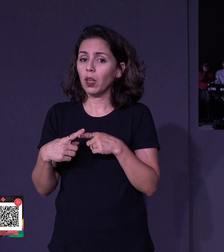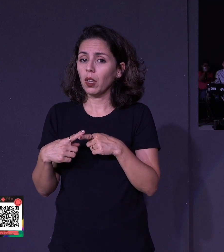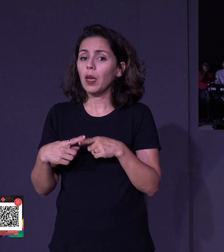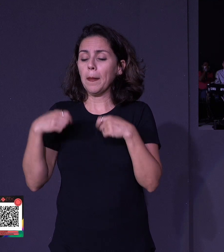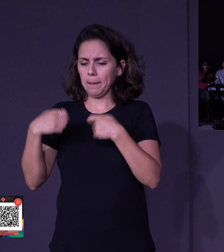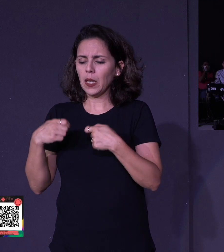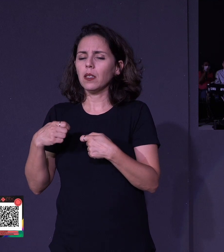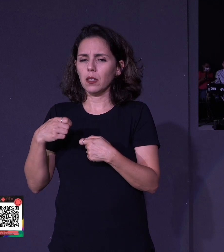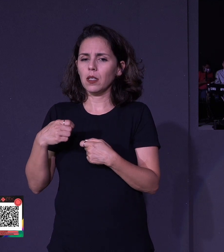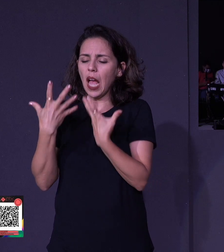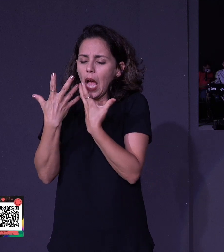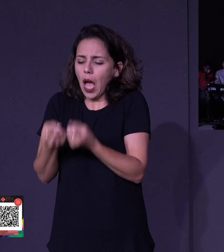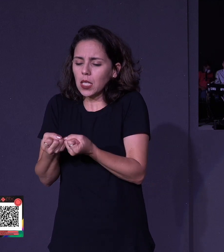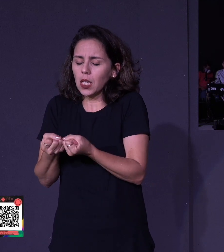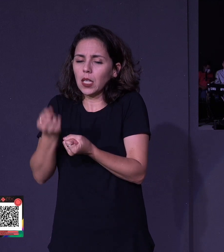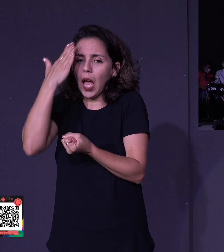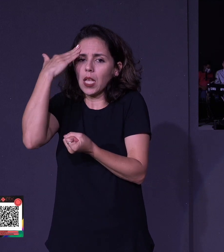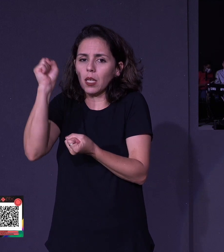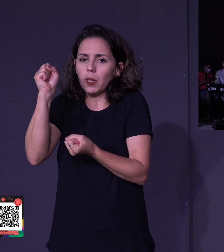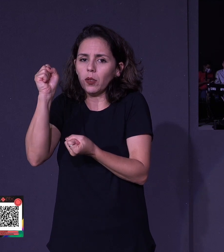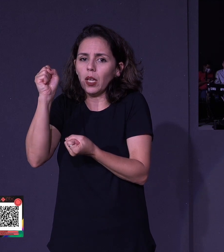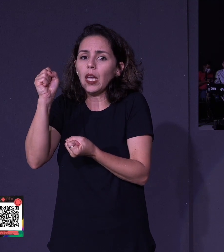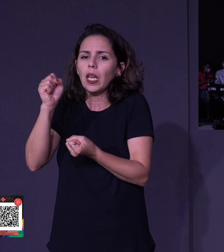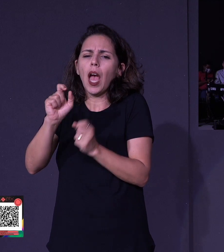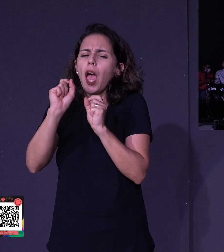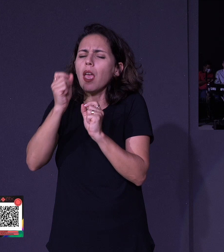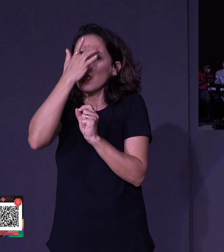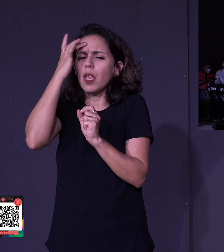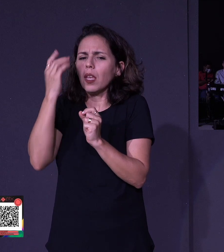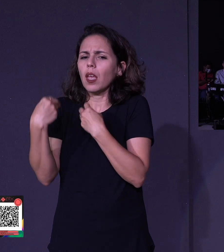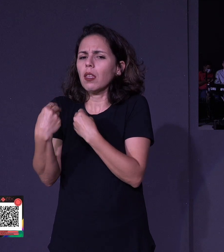sabedoria que só Deus pode nos dar.